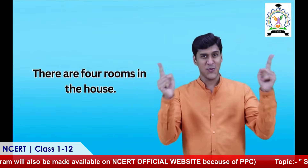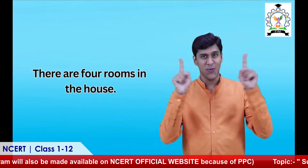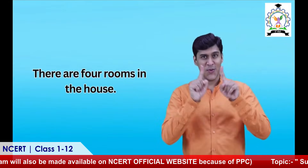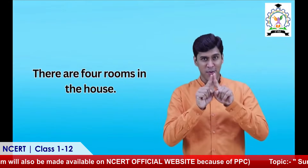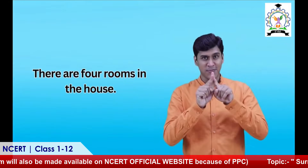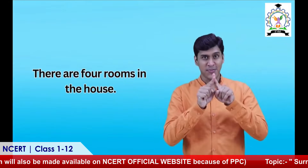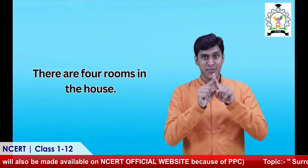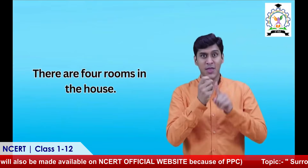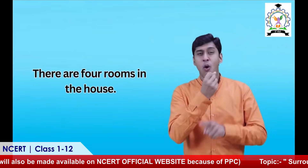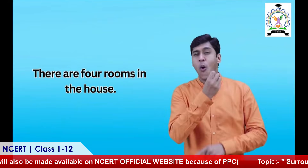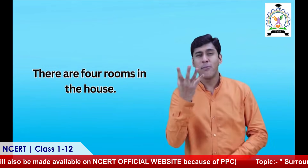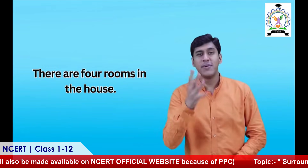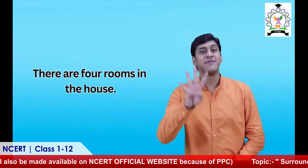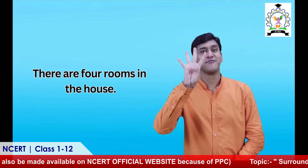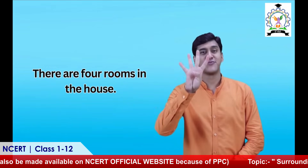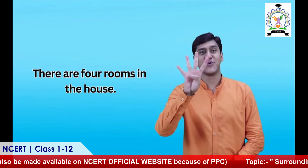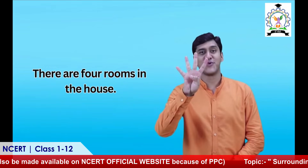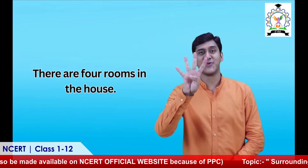घर के अंदर 4 कमरे हैं।